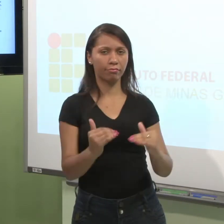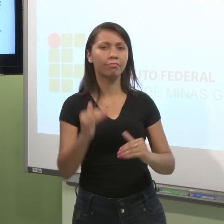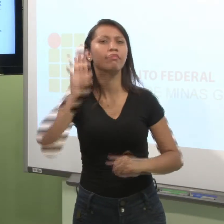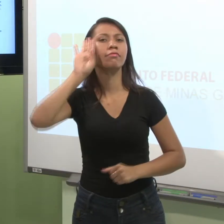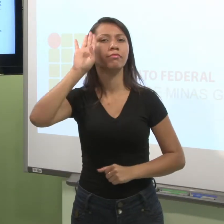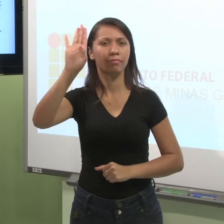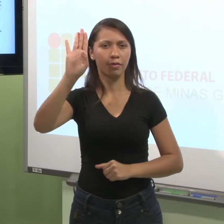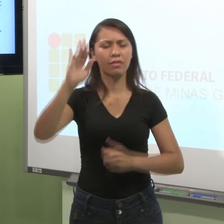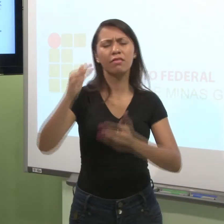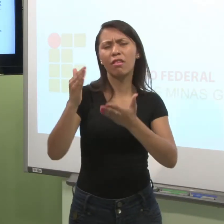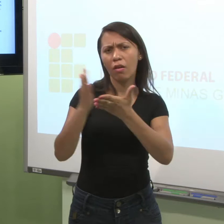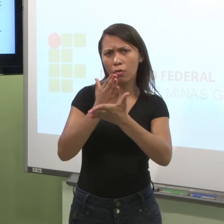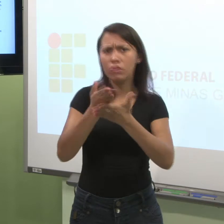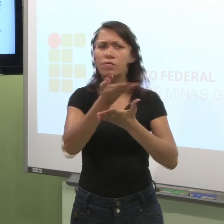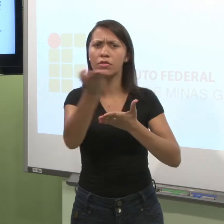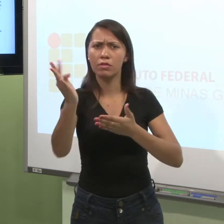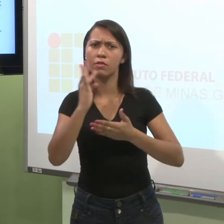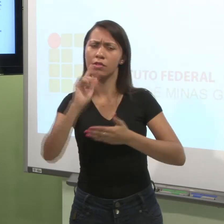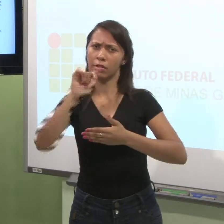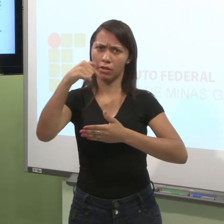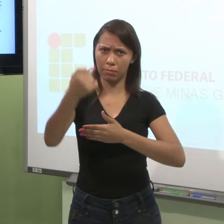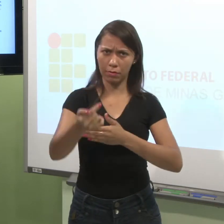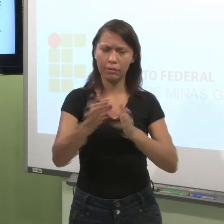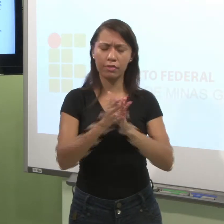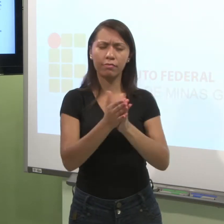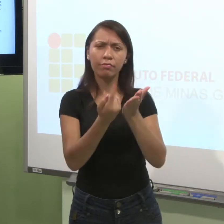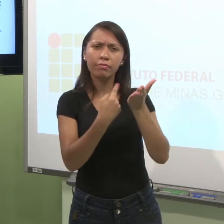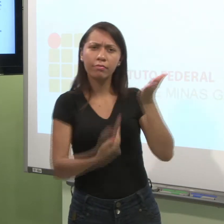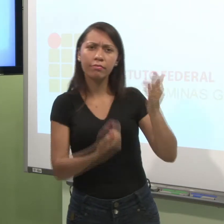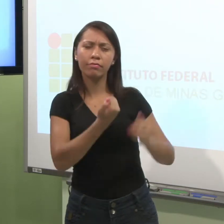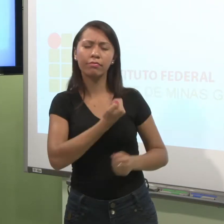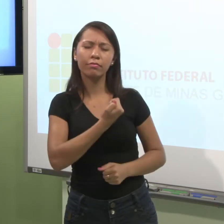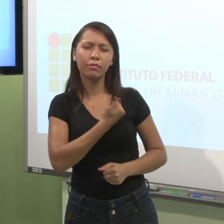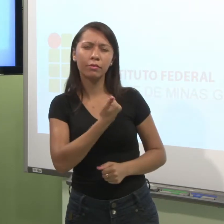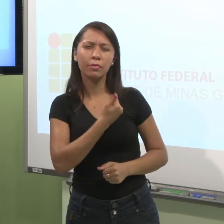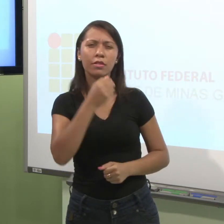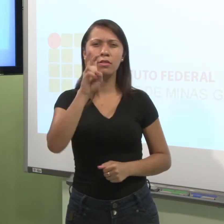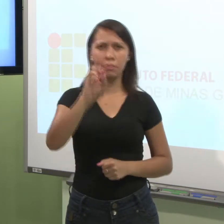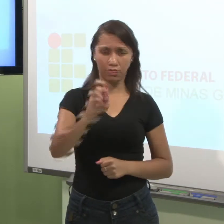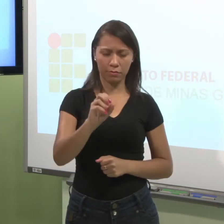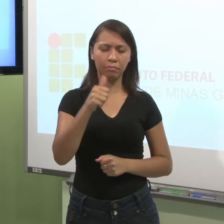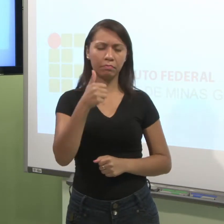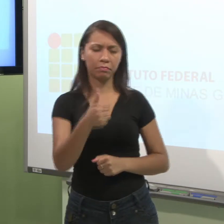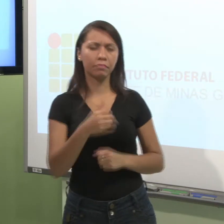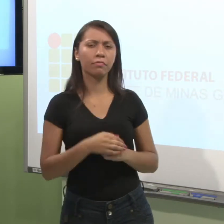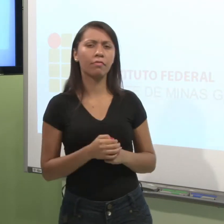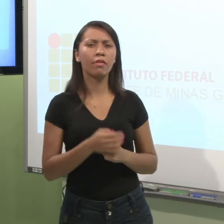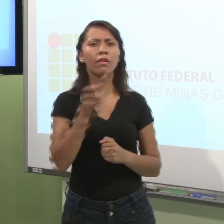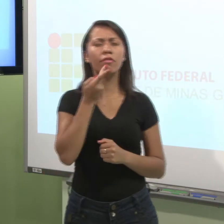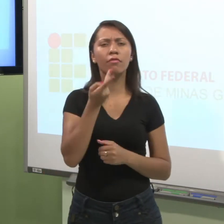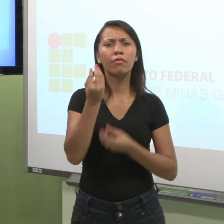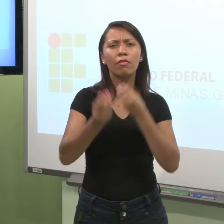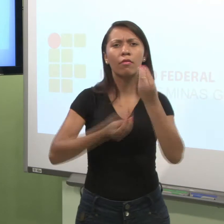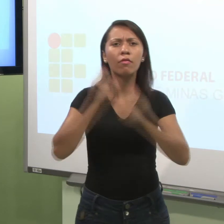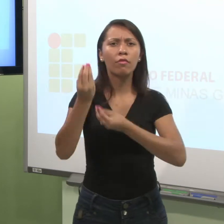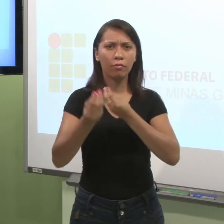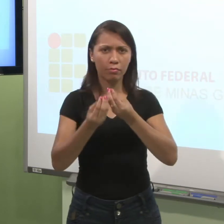semana, mais especificamente na página 50 da apostila. Agora eu vou falar sobre como salvar um